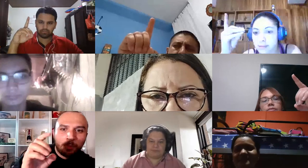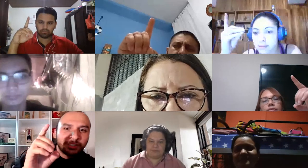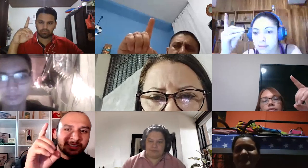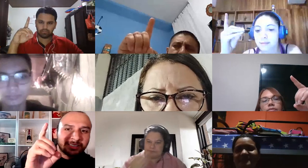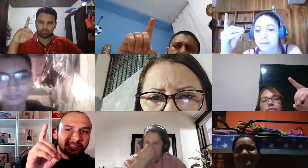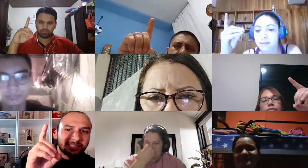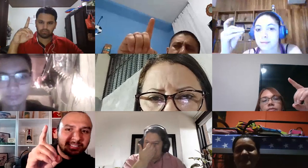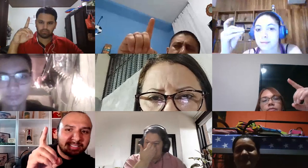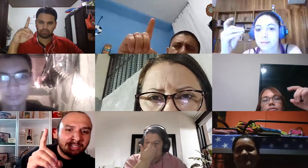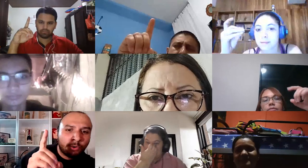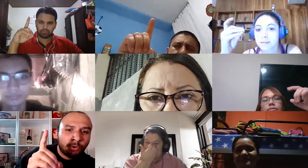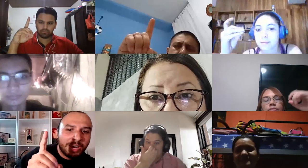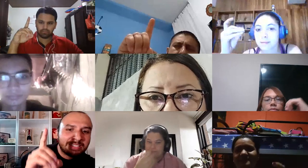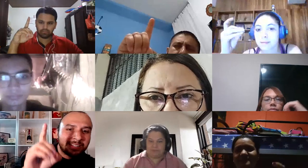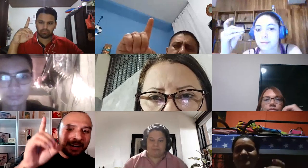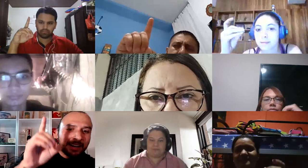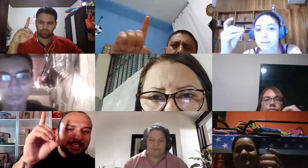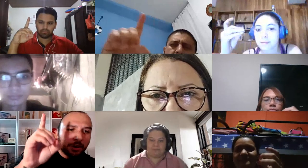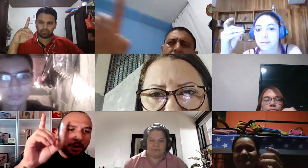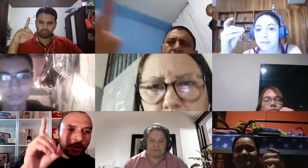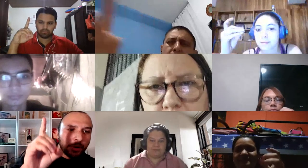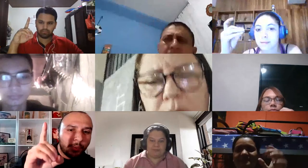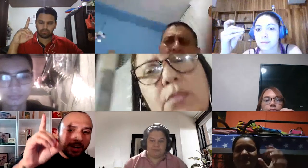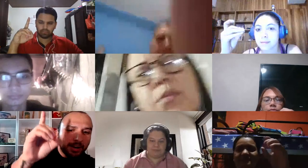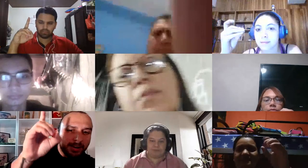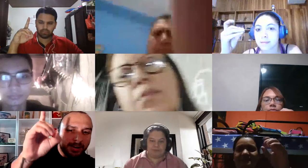como si voy a hacer hacia arriba.